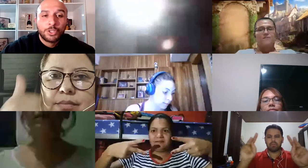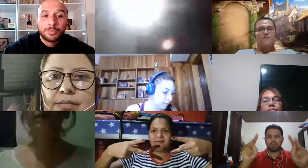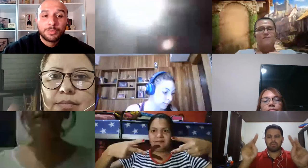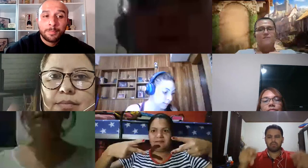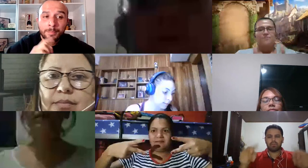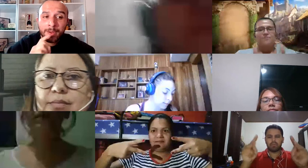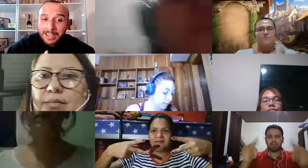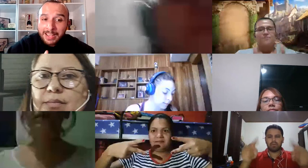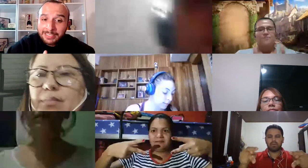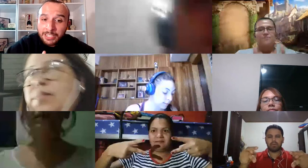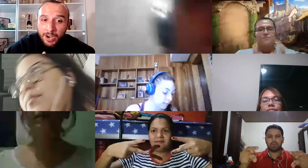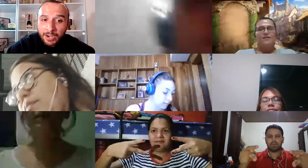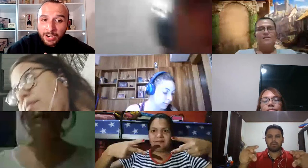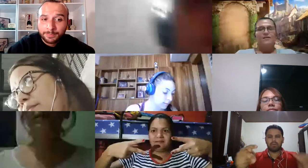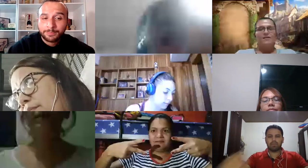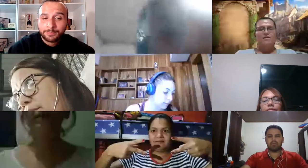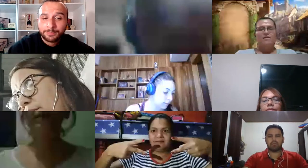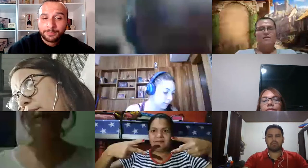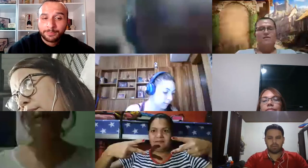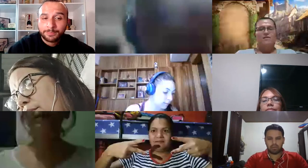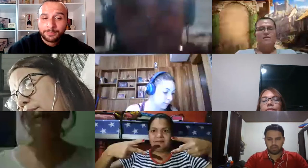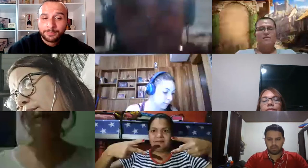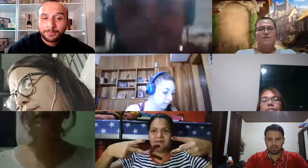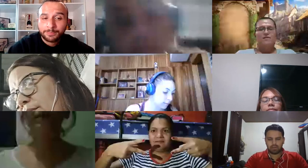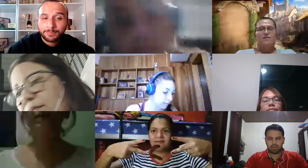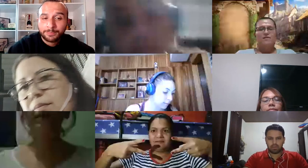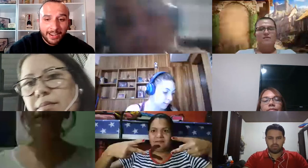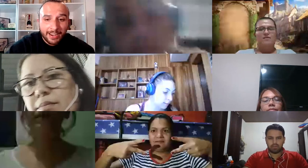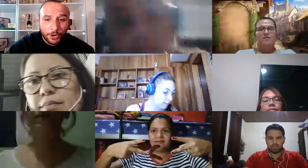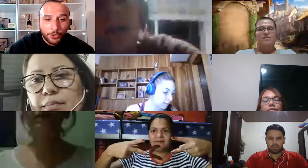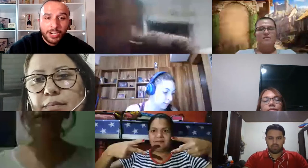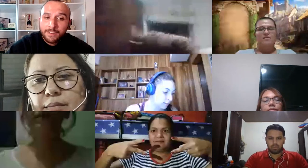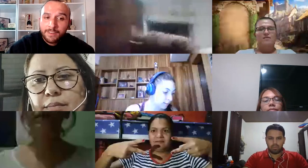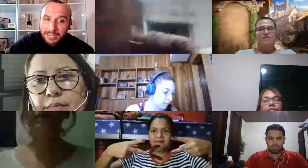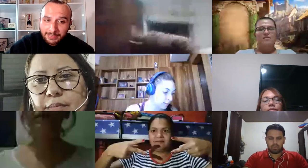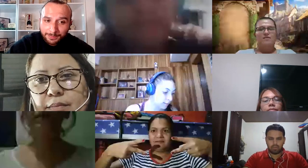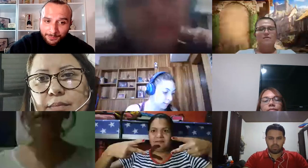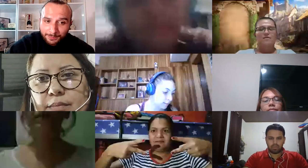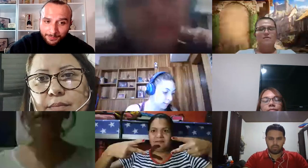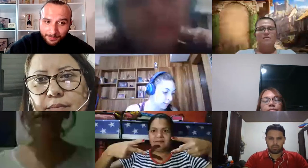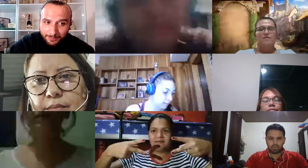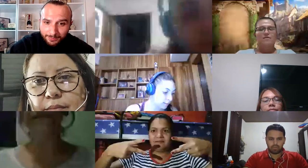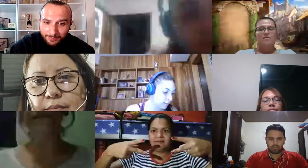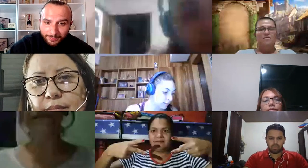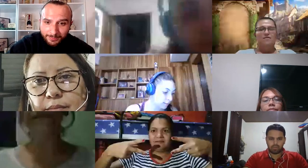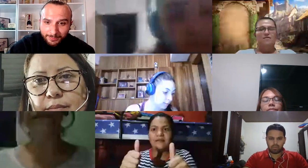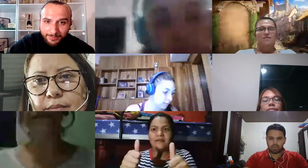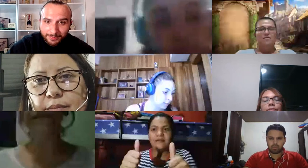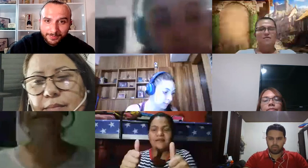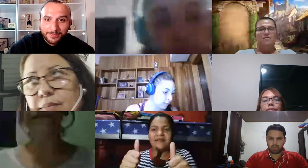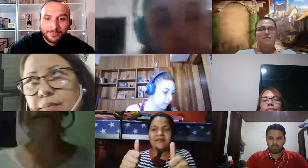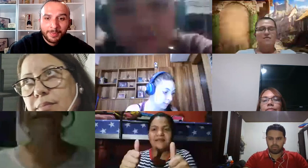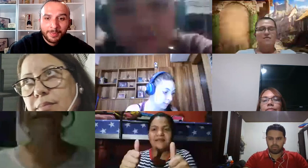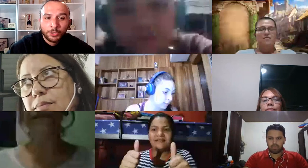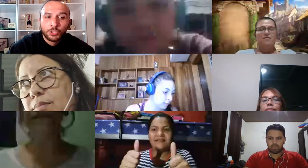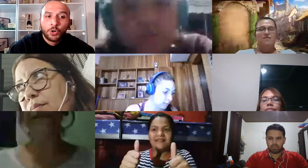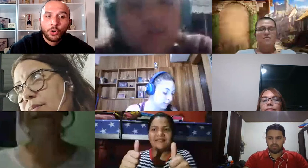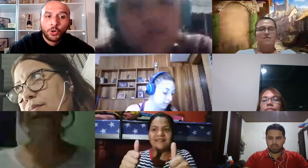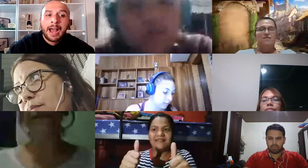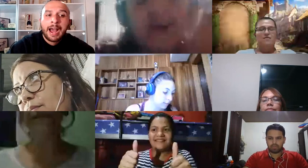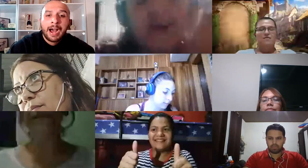Entonces, para cerrar, vamos a hacer el deletreo otra vez. Vamos con la A.